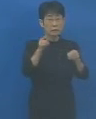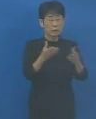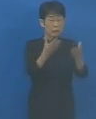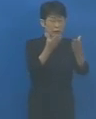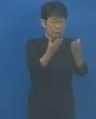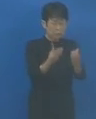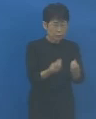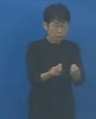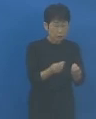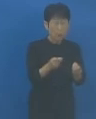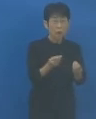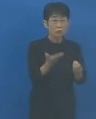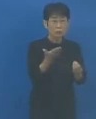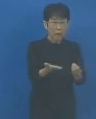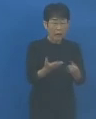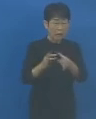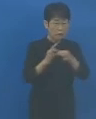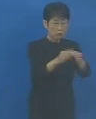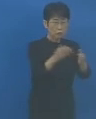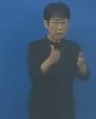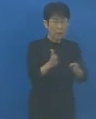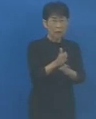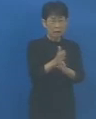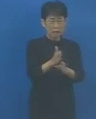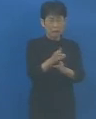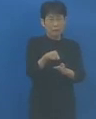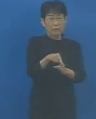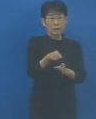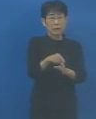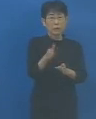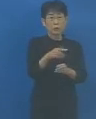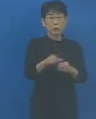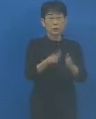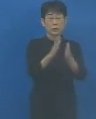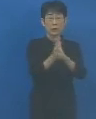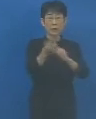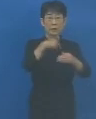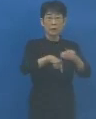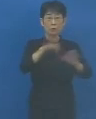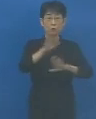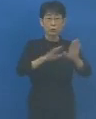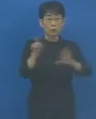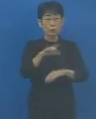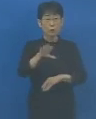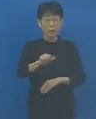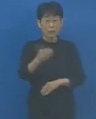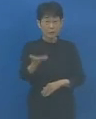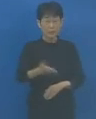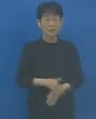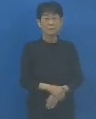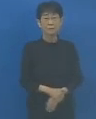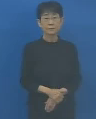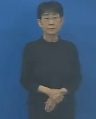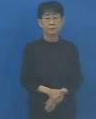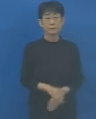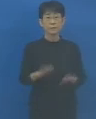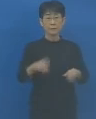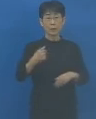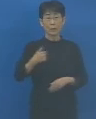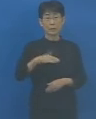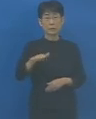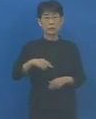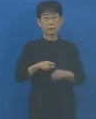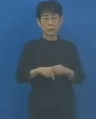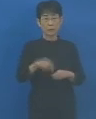分かれ道だというふうにおっしゃってました。今この県内に置かれている状況を改めてどのように捉えられますか？ 私たちは実はこ